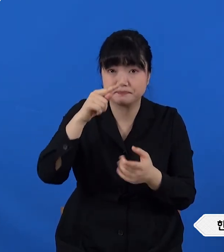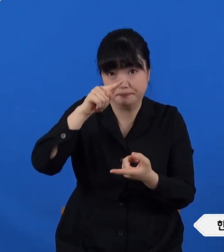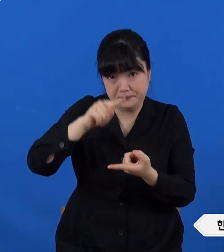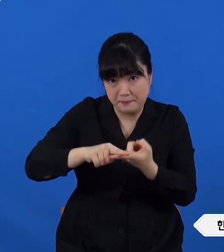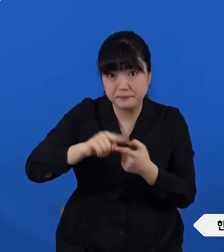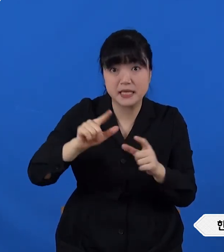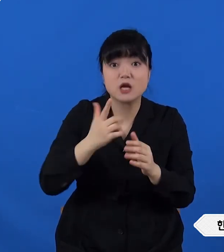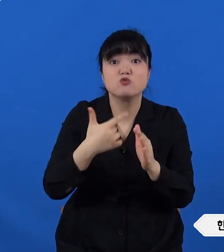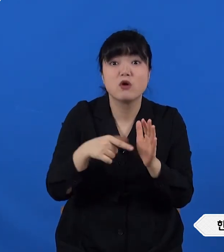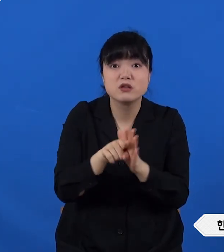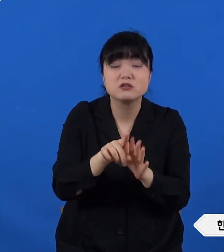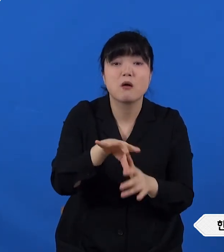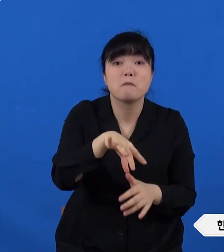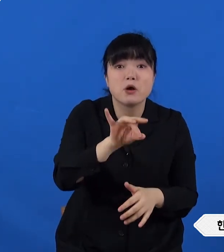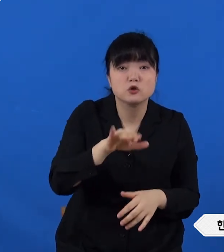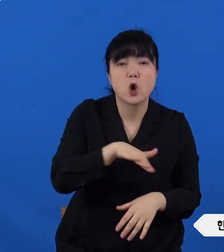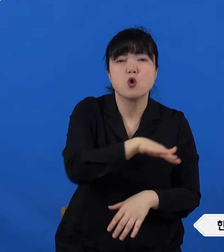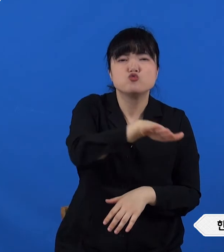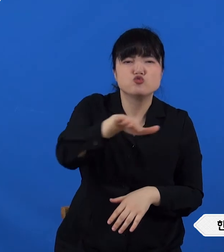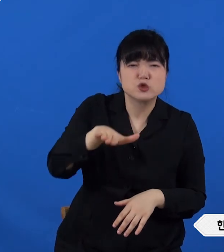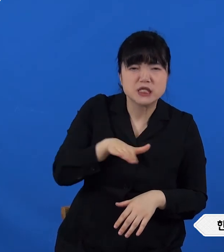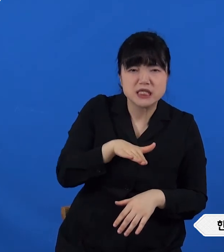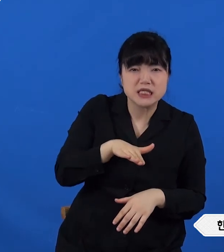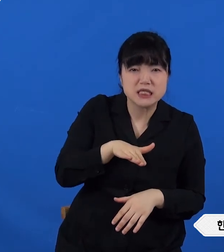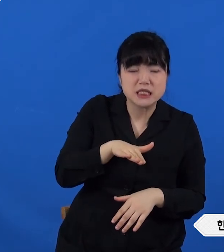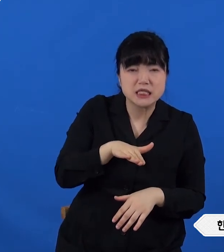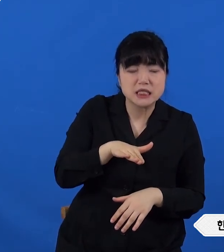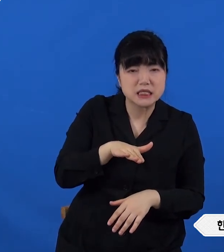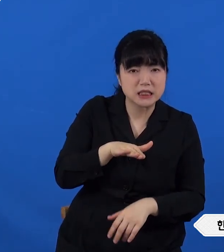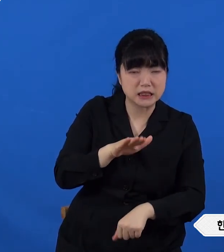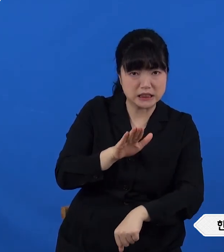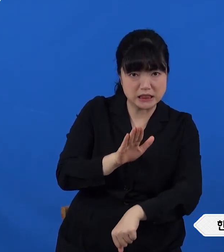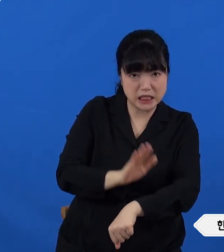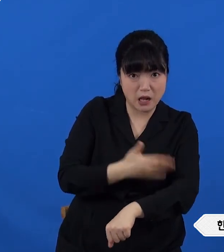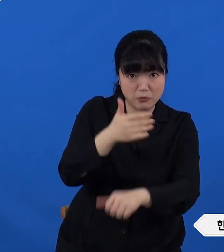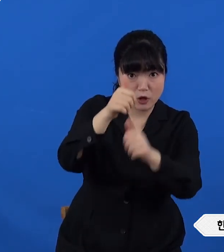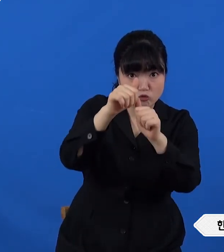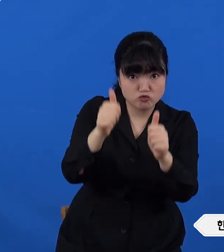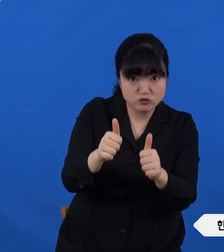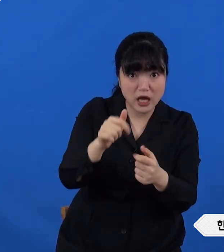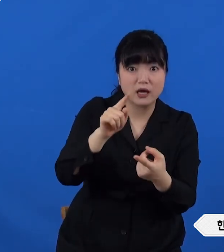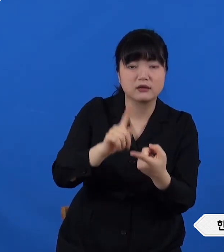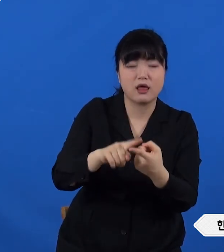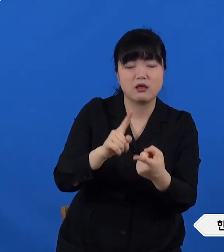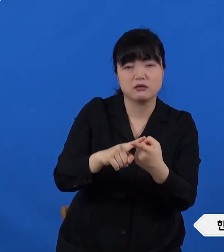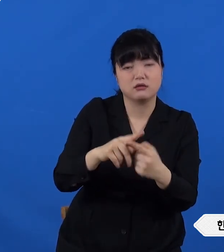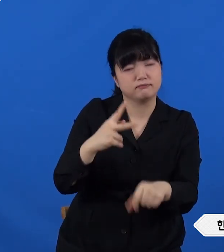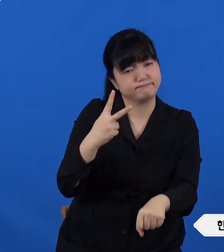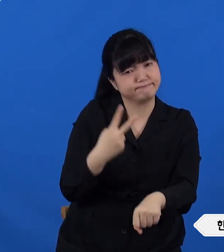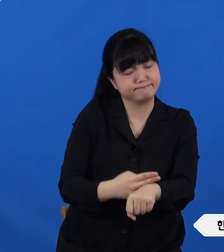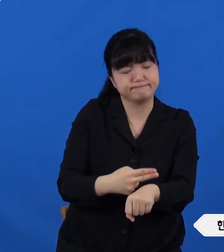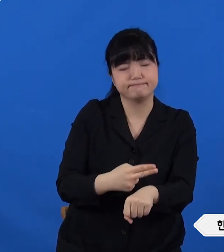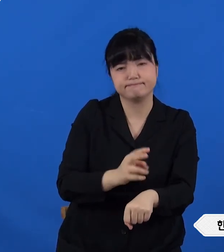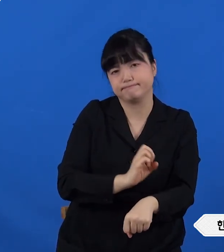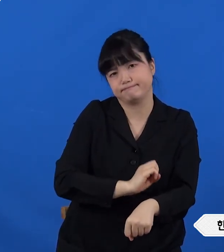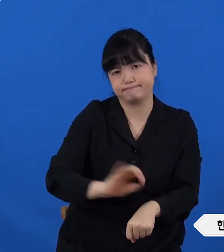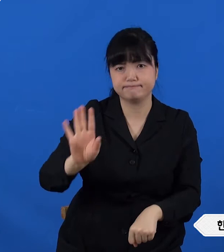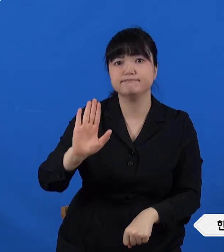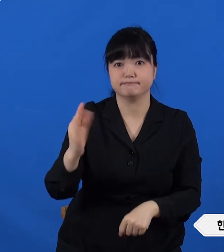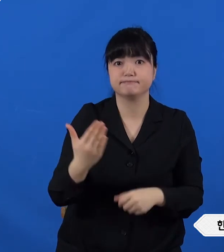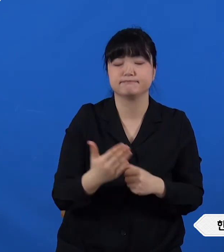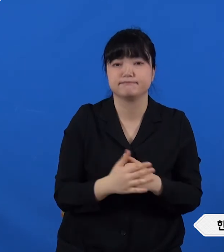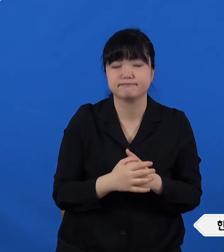위해서는 먼저 이 우리라고 하는 잘못된 우상, 이것부터 철폐할 수 있어야 합니다.